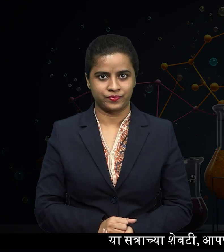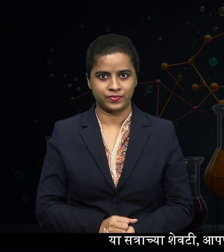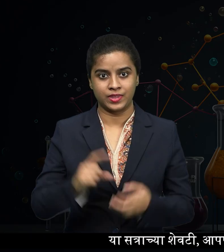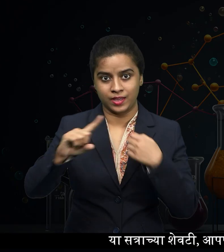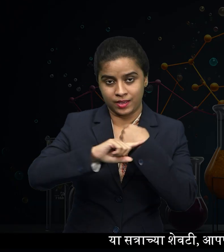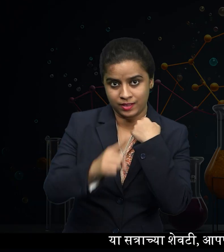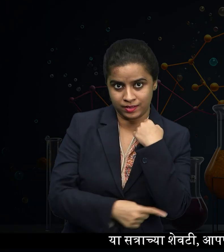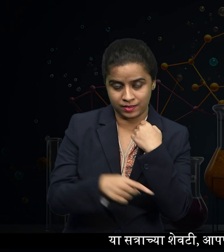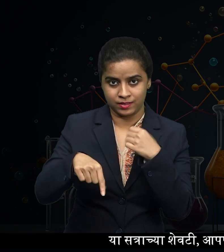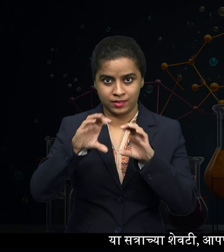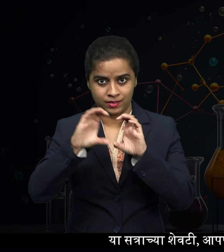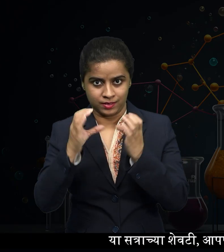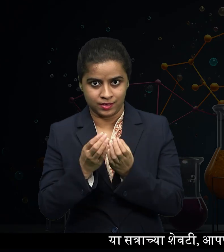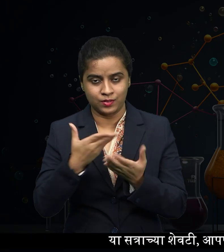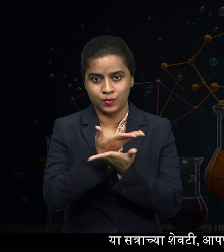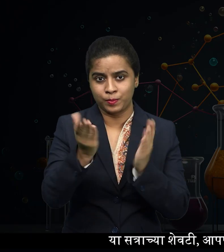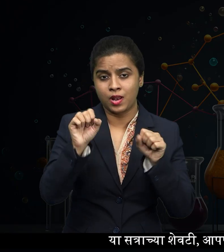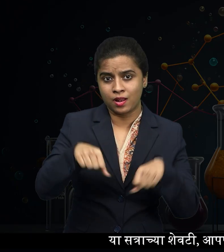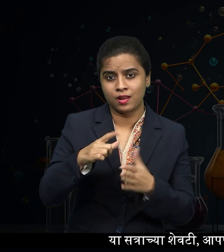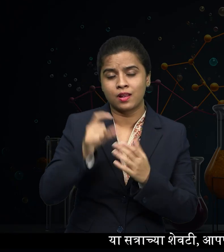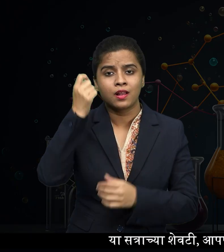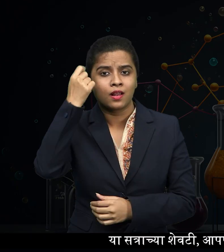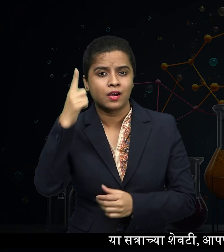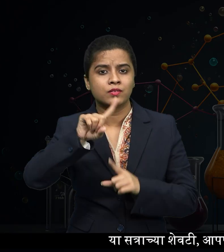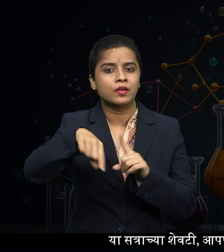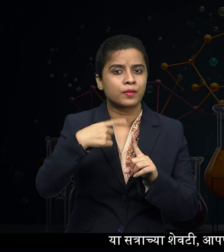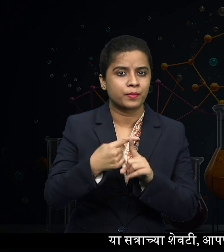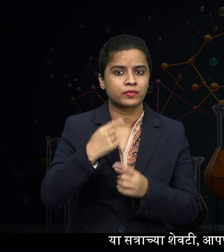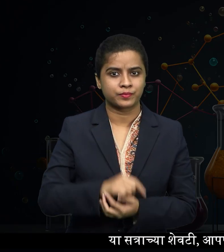या सत्राच्या शेवटी आपण याबद्दल समजून घेण्यास सक्षम असाल.